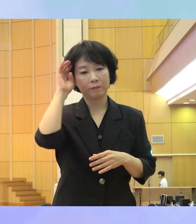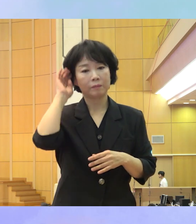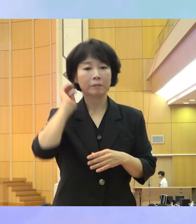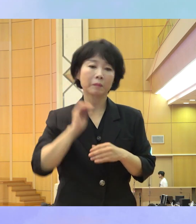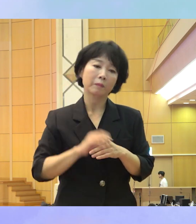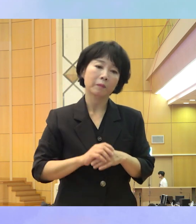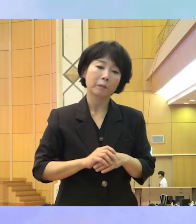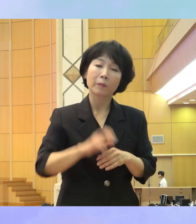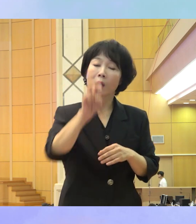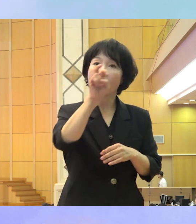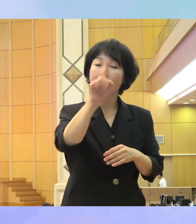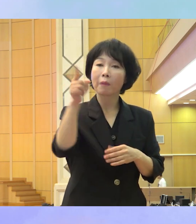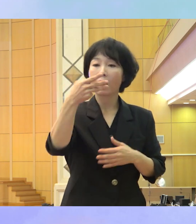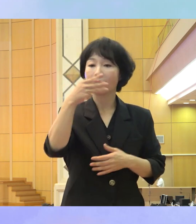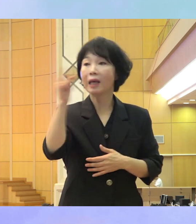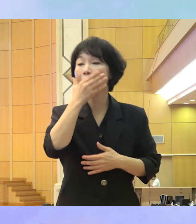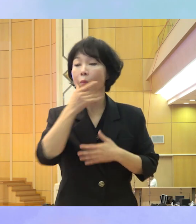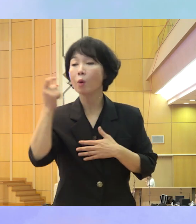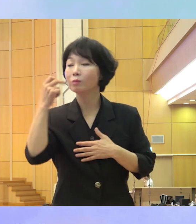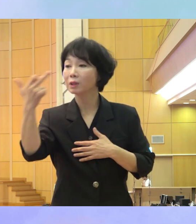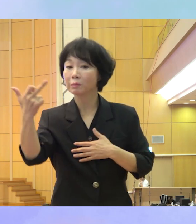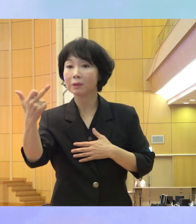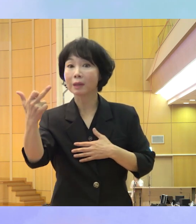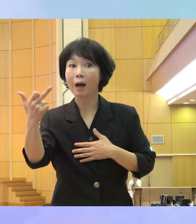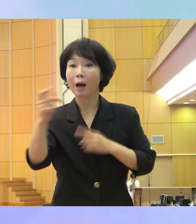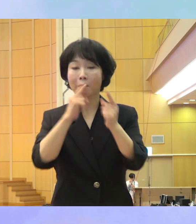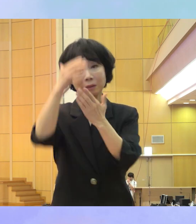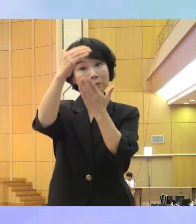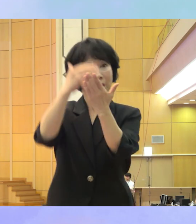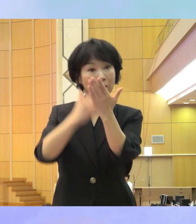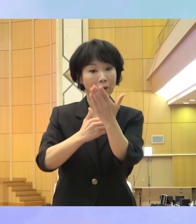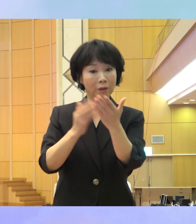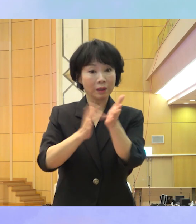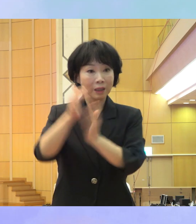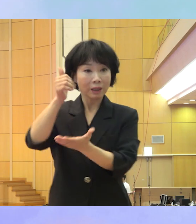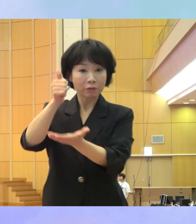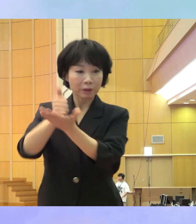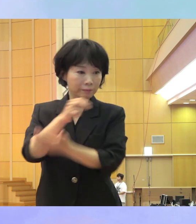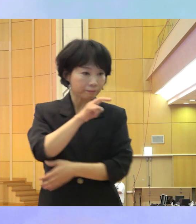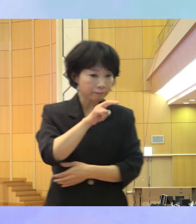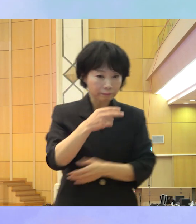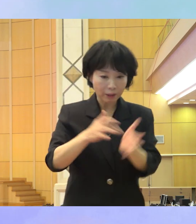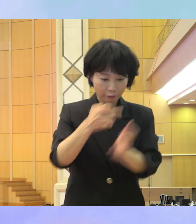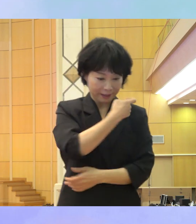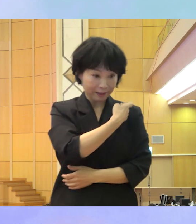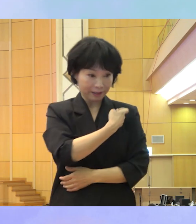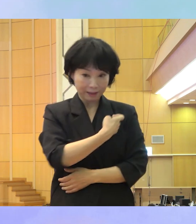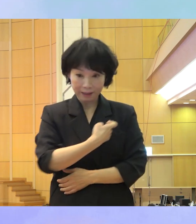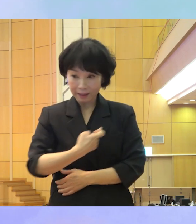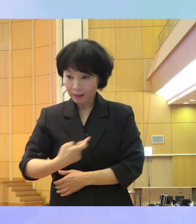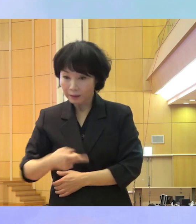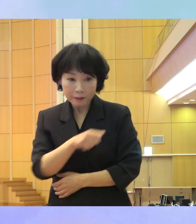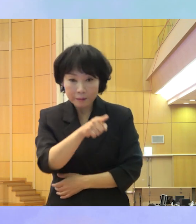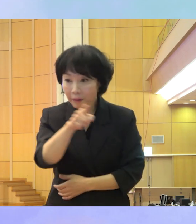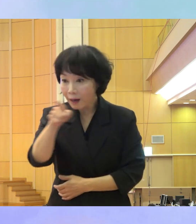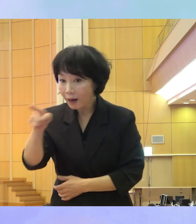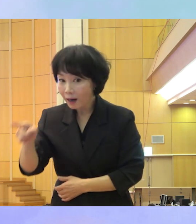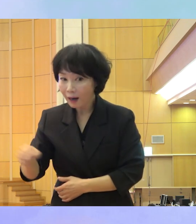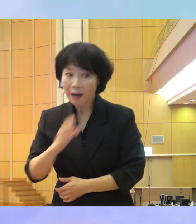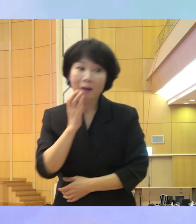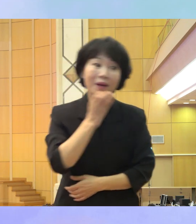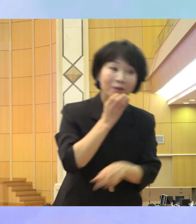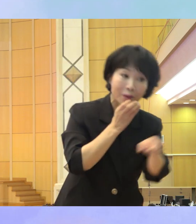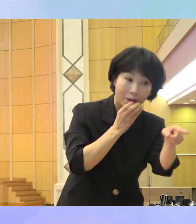마태복음 17장을 보면 이런 말이 있어요. 예수님이 세 사람, 제자 중에서 야고보, 요한, 베드로 세